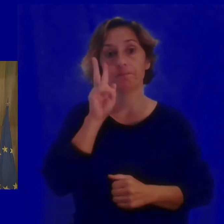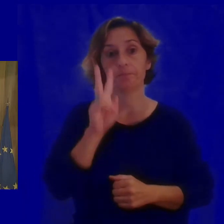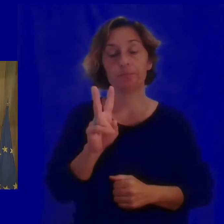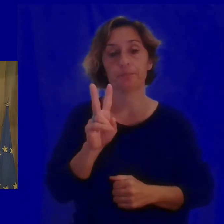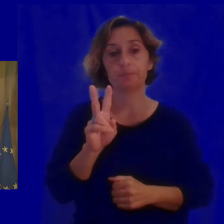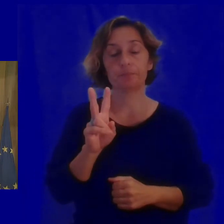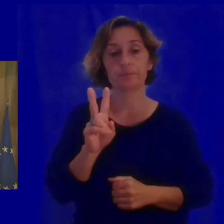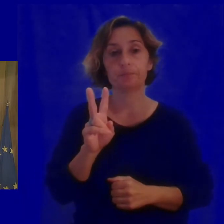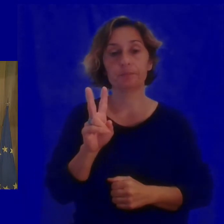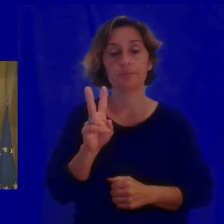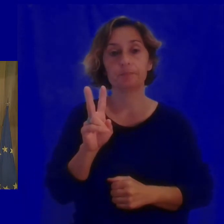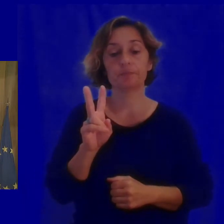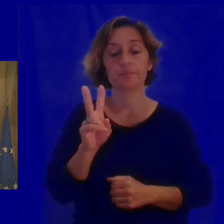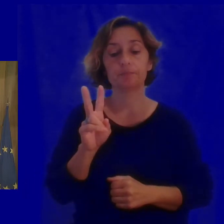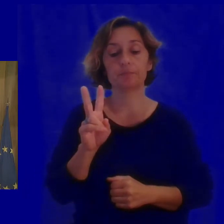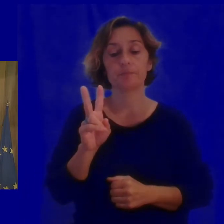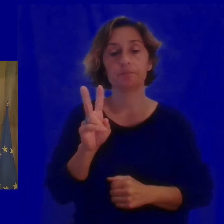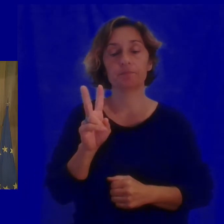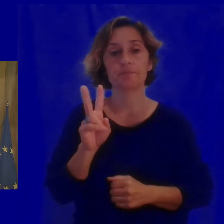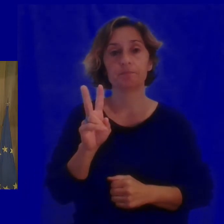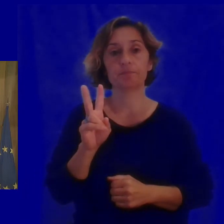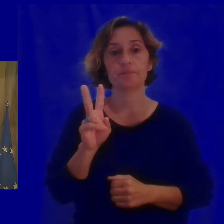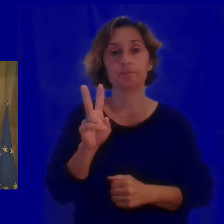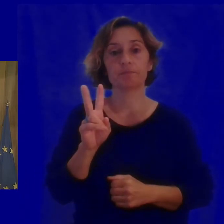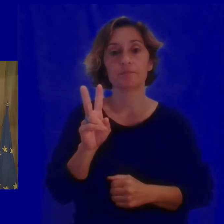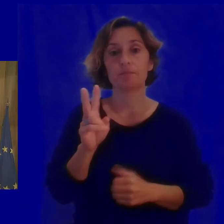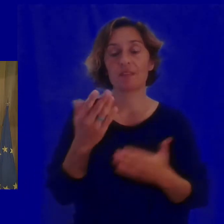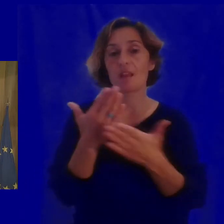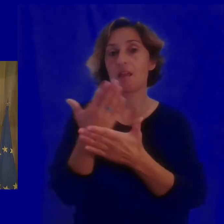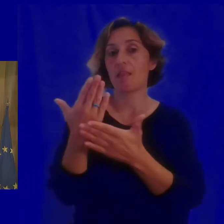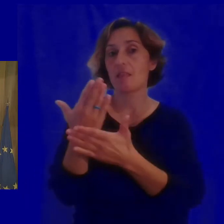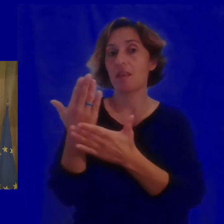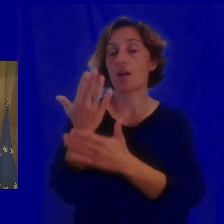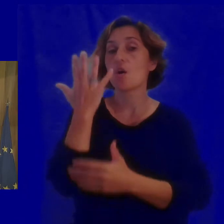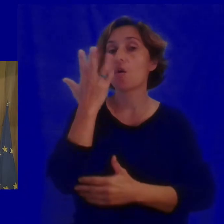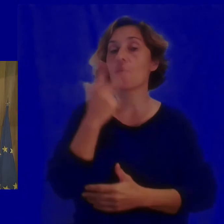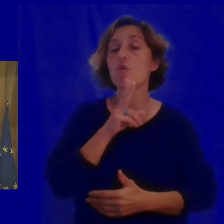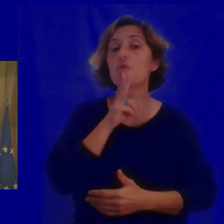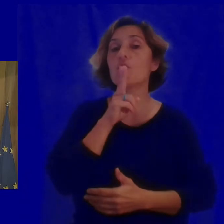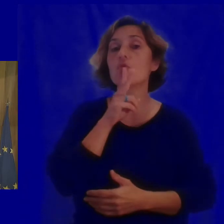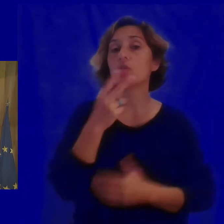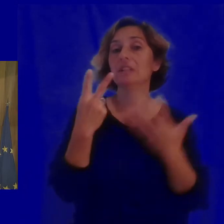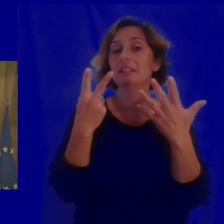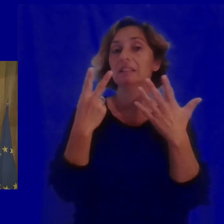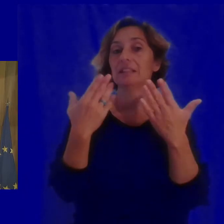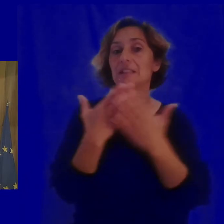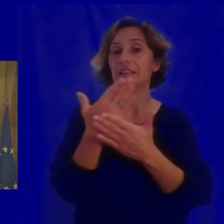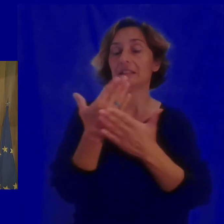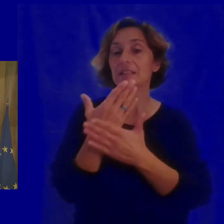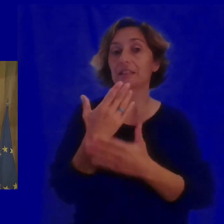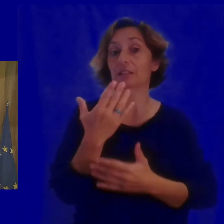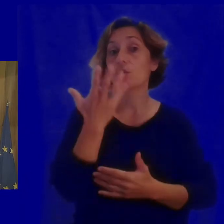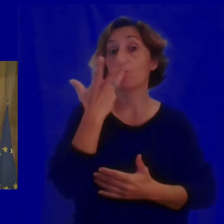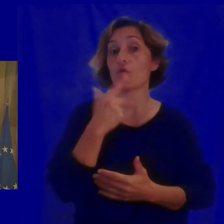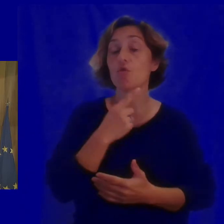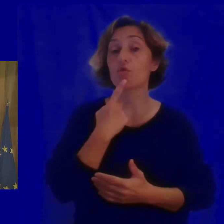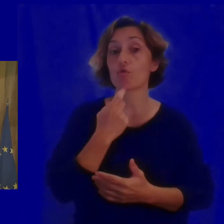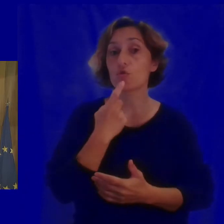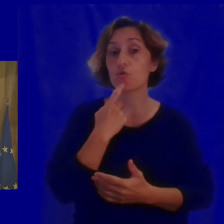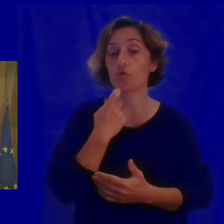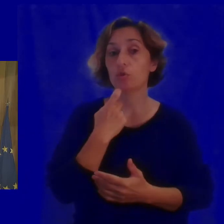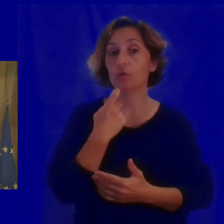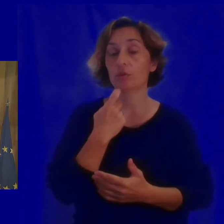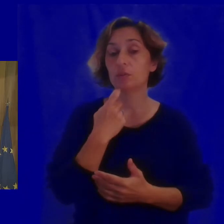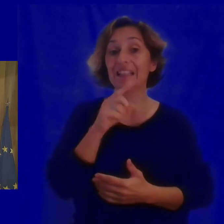es, digamos, la incidencia acumulada diaria en color verde en los últimos 7 días en color rojo y en